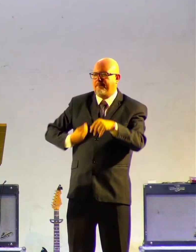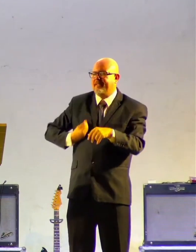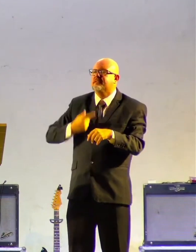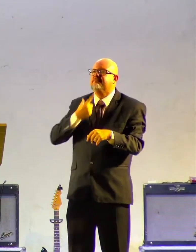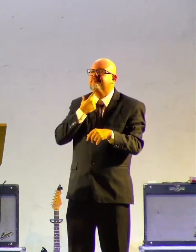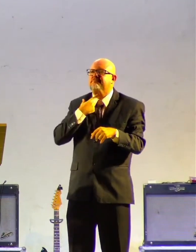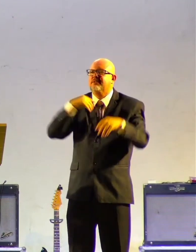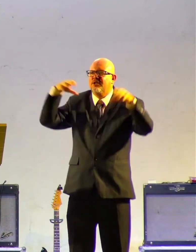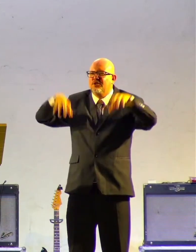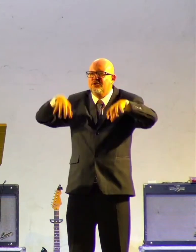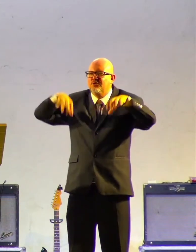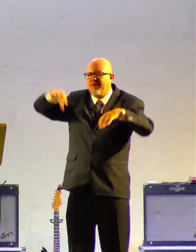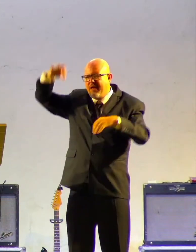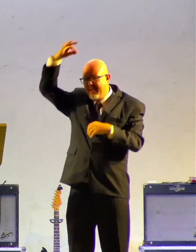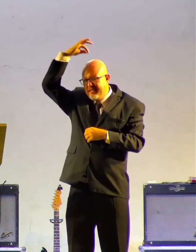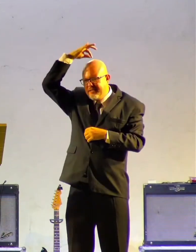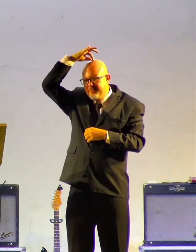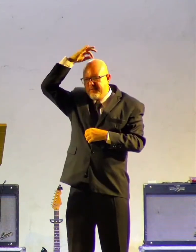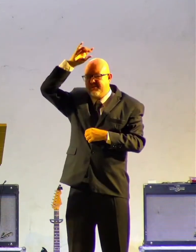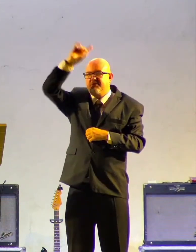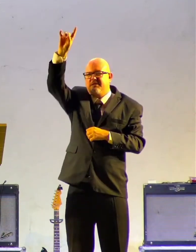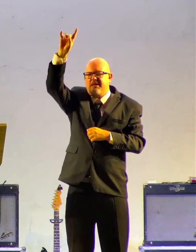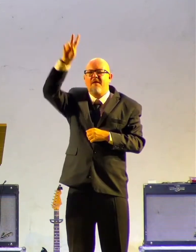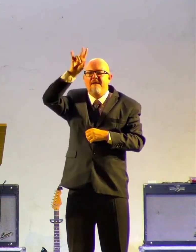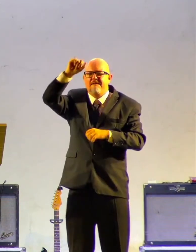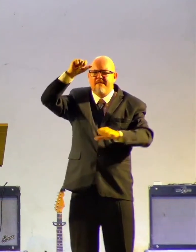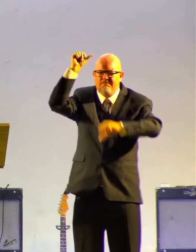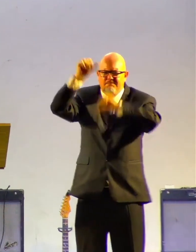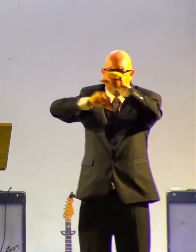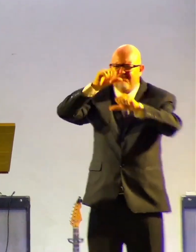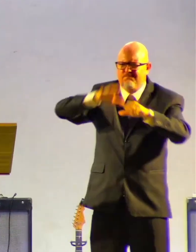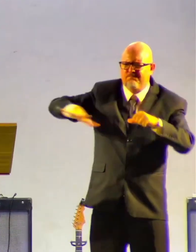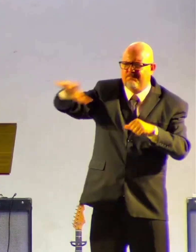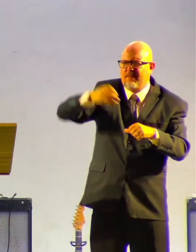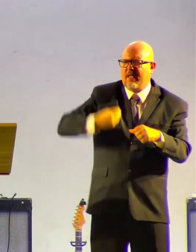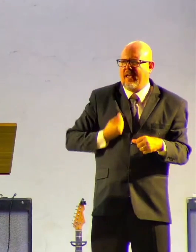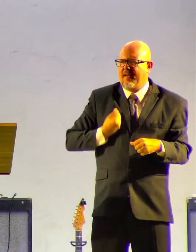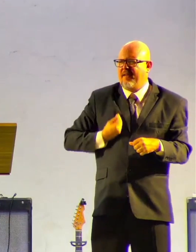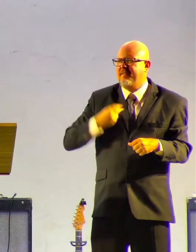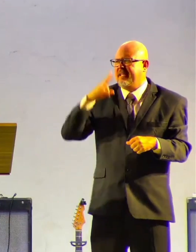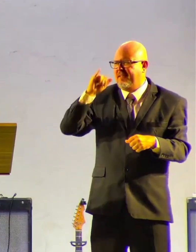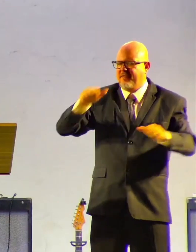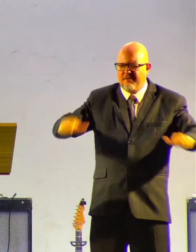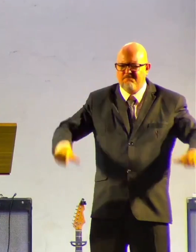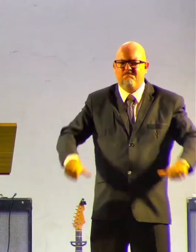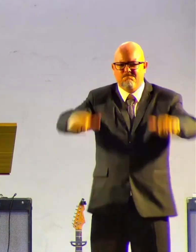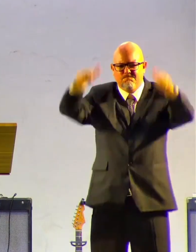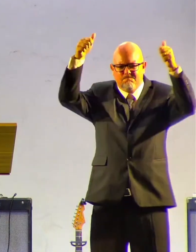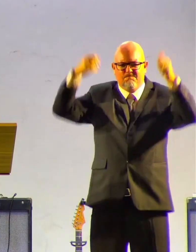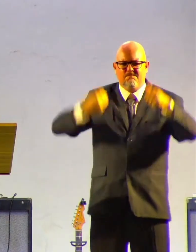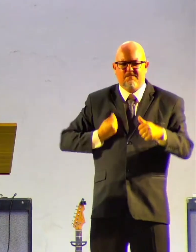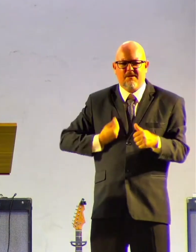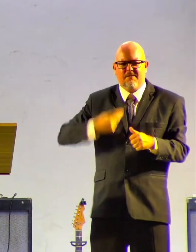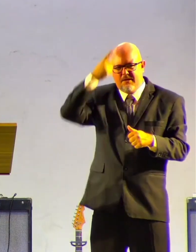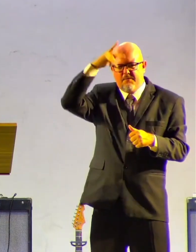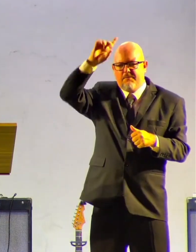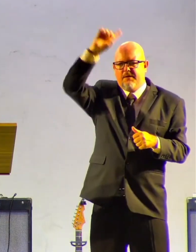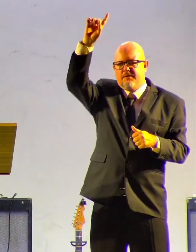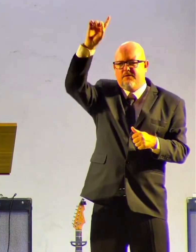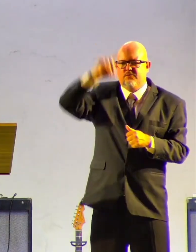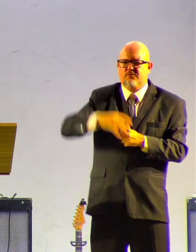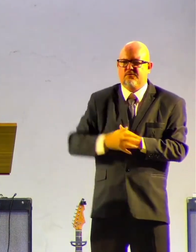dessa chuva do Espírito de Deus, que vai fazer reverdecer a nossa vida e frutificar a nossa alma para a glória de